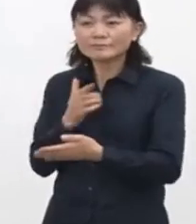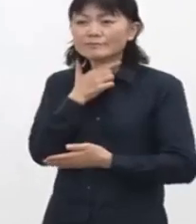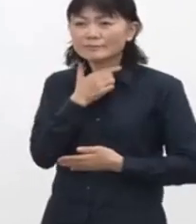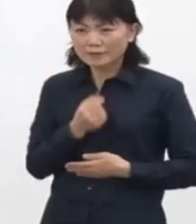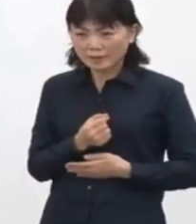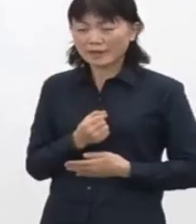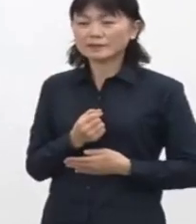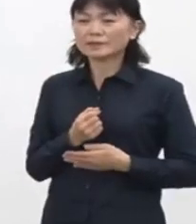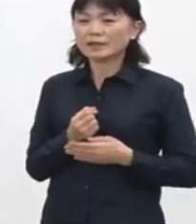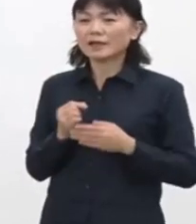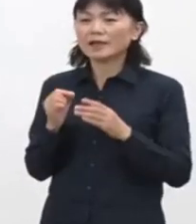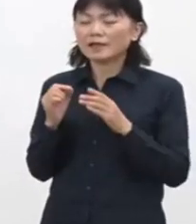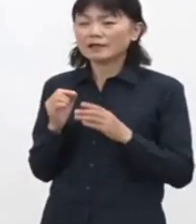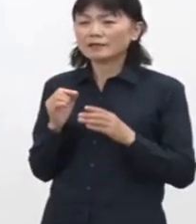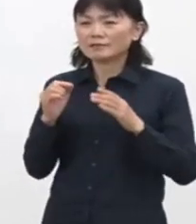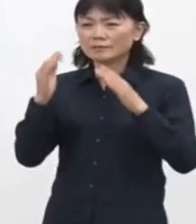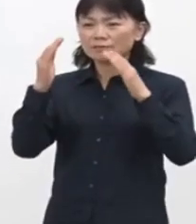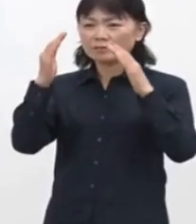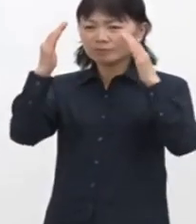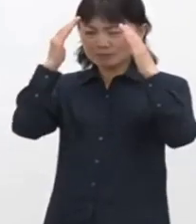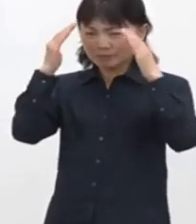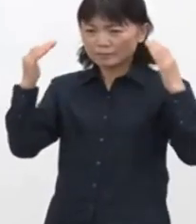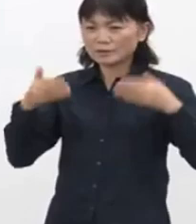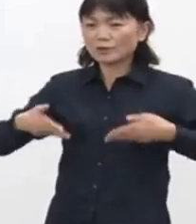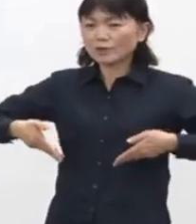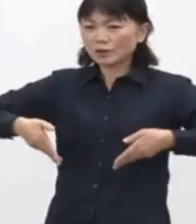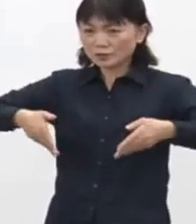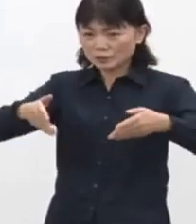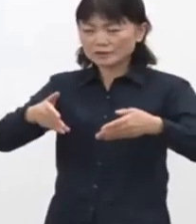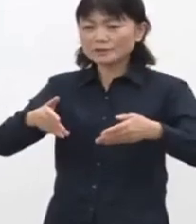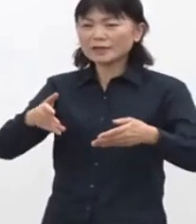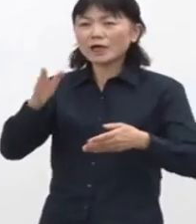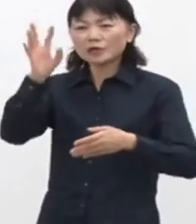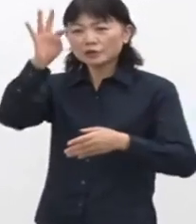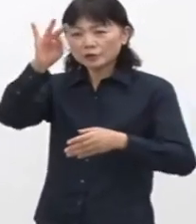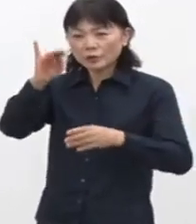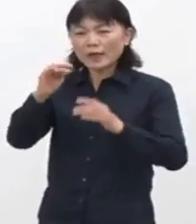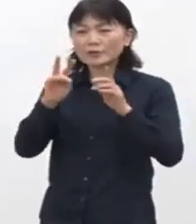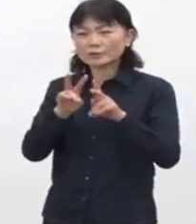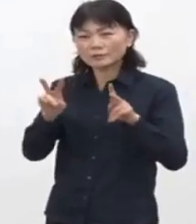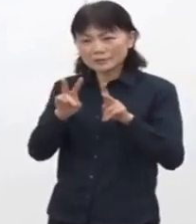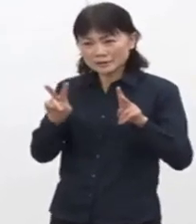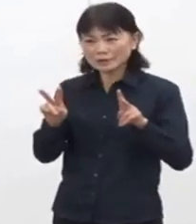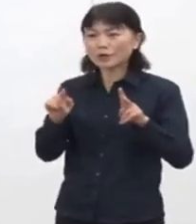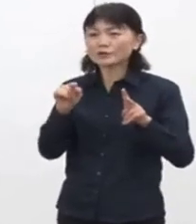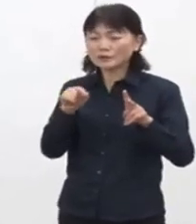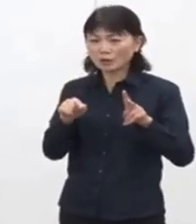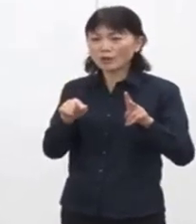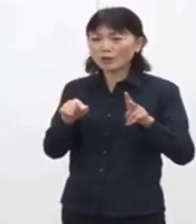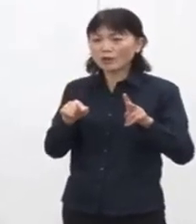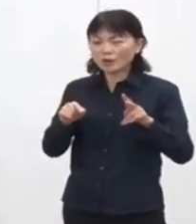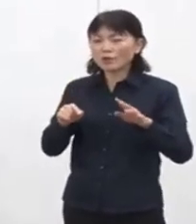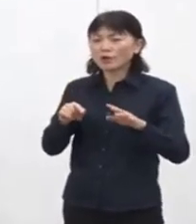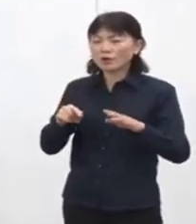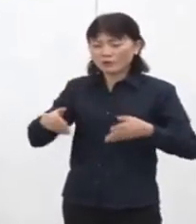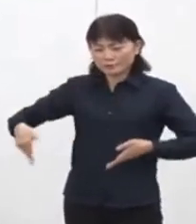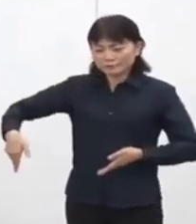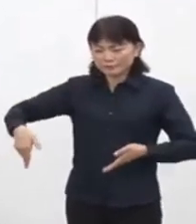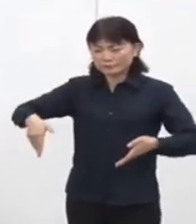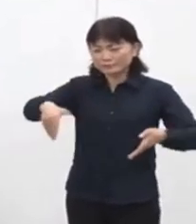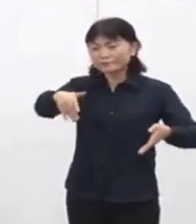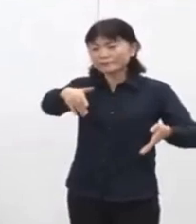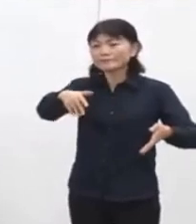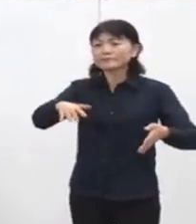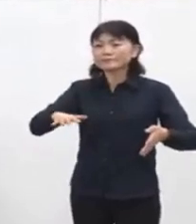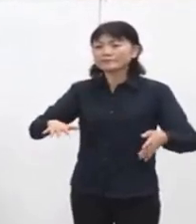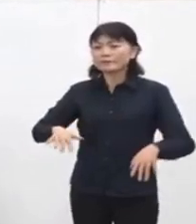では御堂、筋将来ビジョンということで、まあ、2037年までの御堂筋のフルモール化というのを、まあ、ビジョンとして掲げ